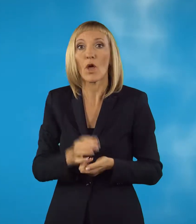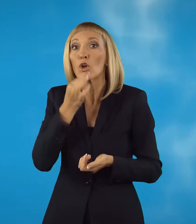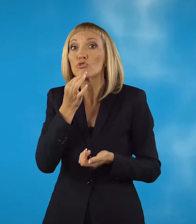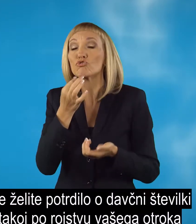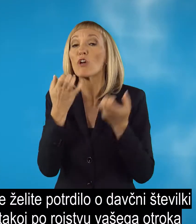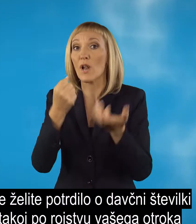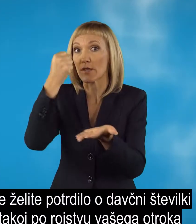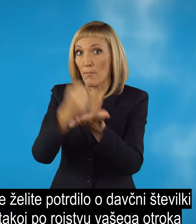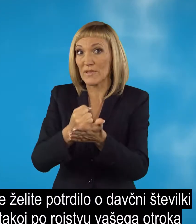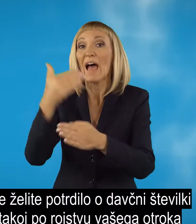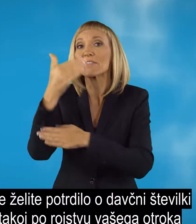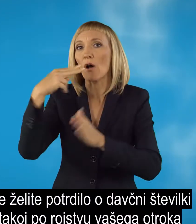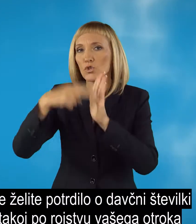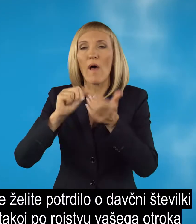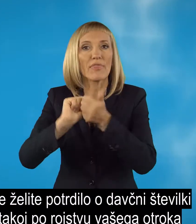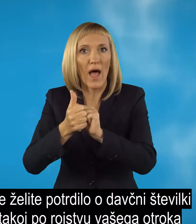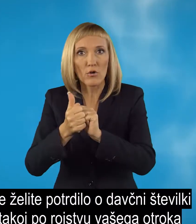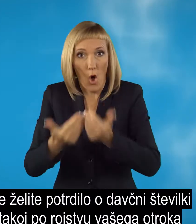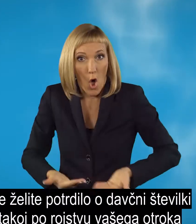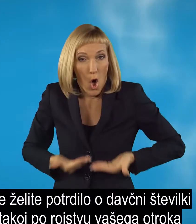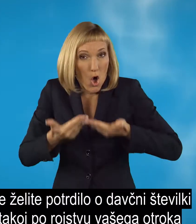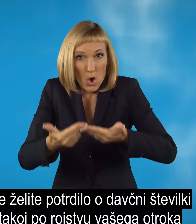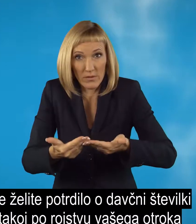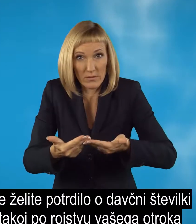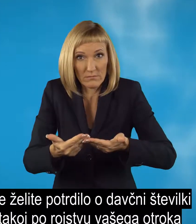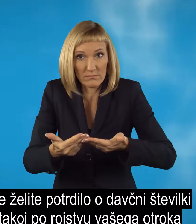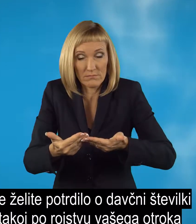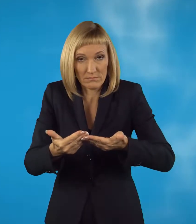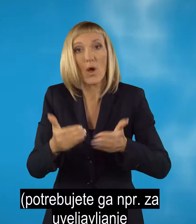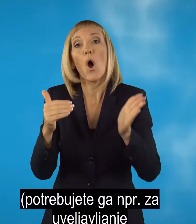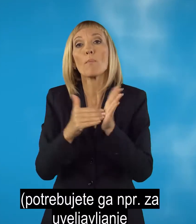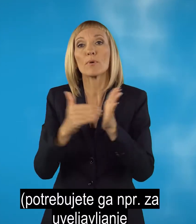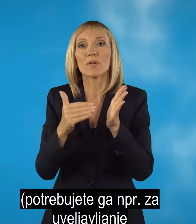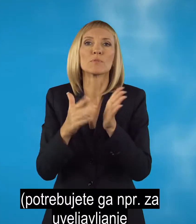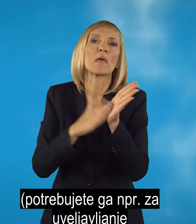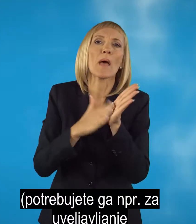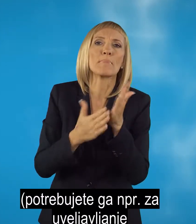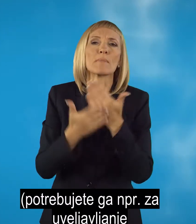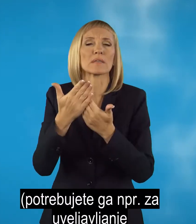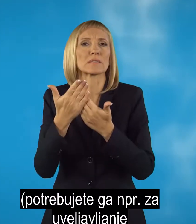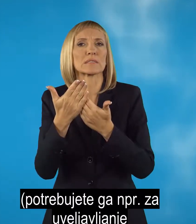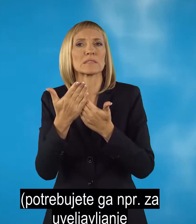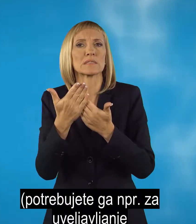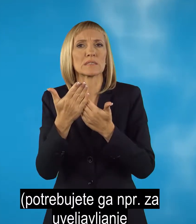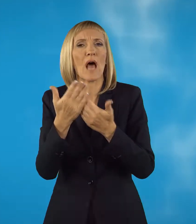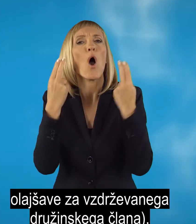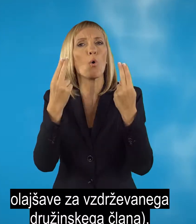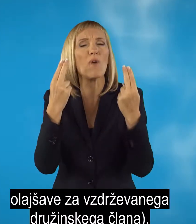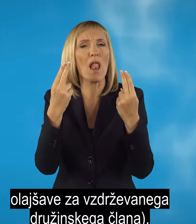Če želite potrdilo o davčni številki takoj po rojstvu vašega otroka, potrebujete ga na primer za uveljavljanje olajšave za